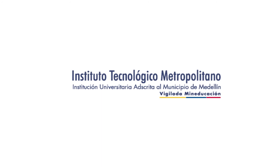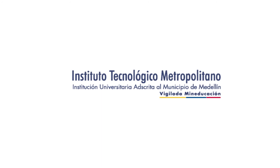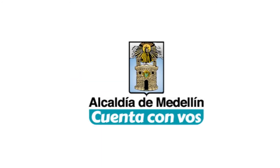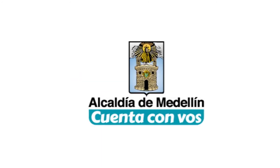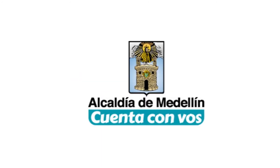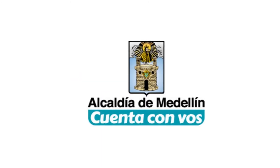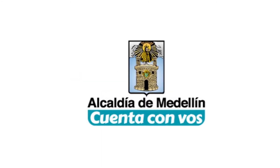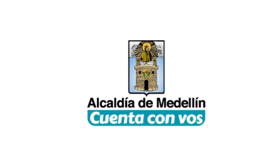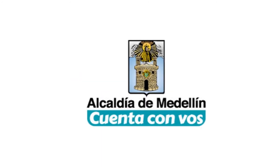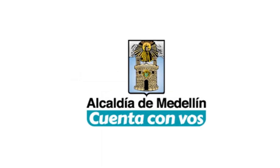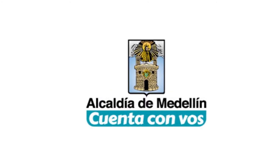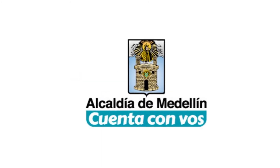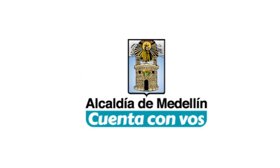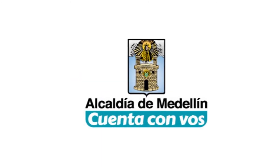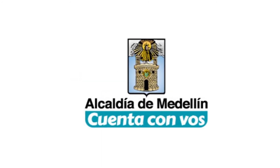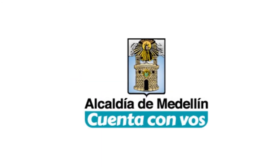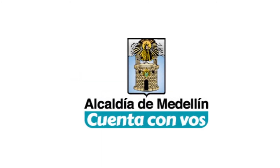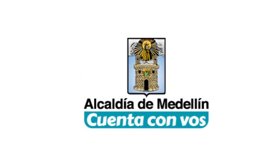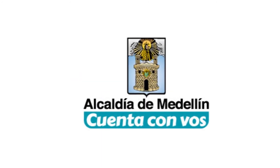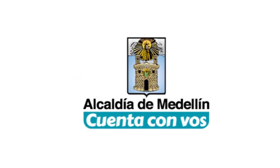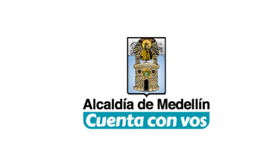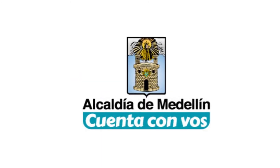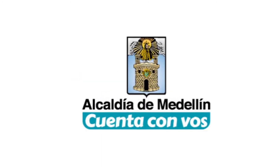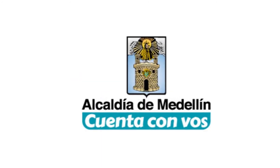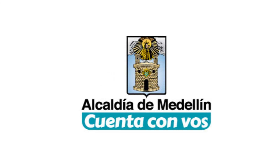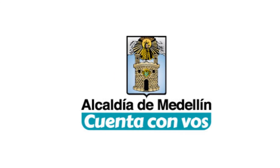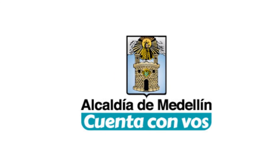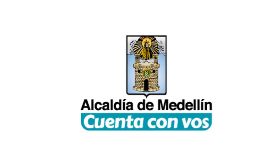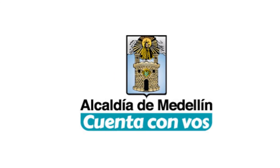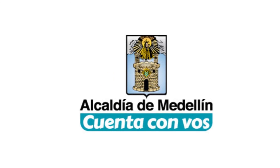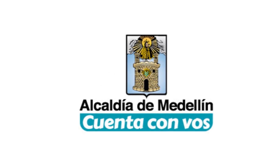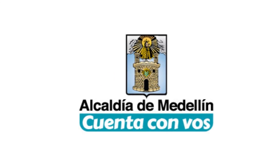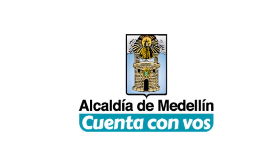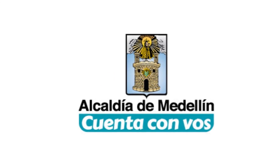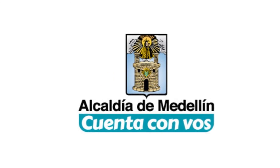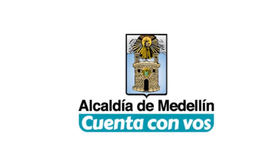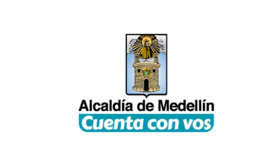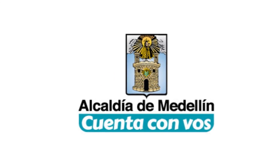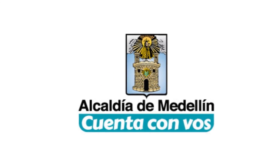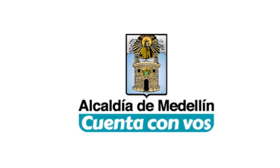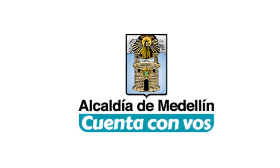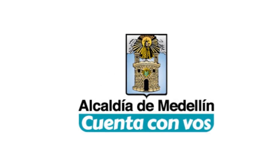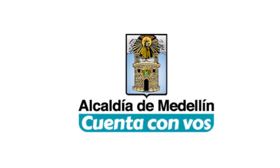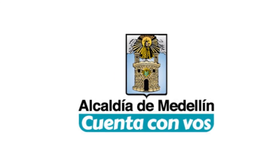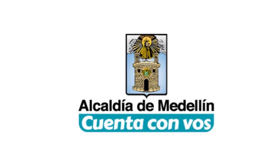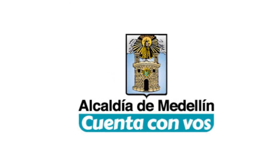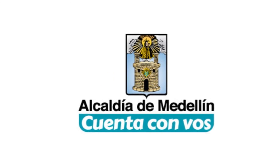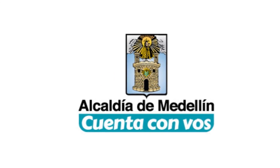Alcaldía de Medellín, cuenta con vos.